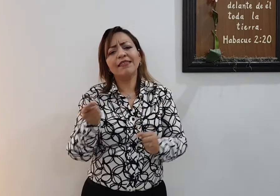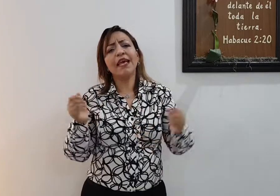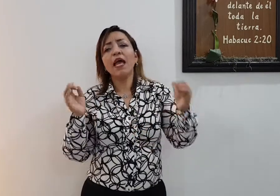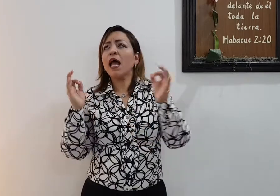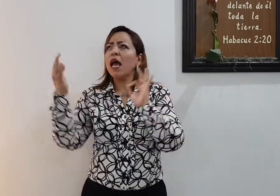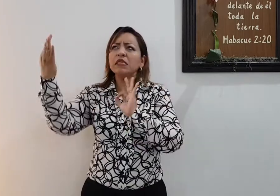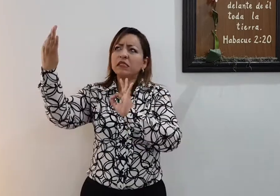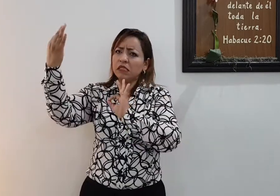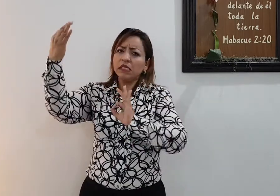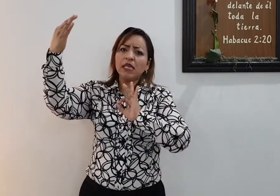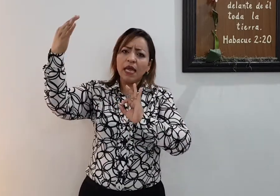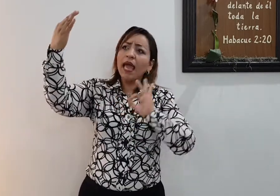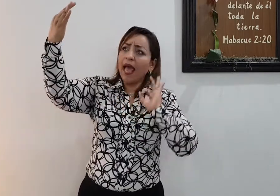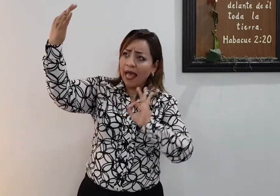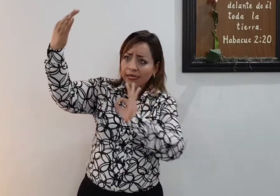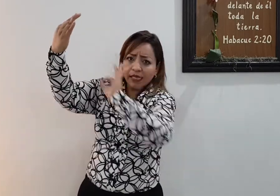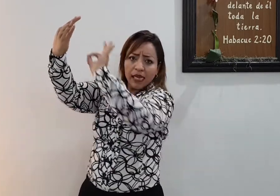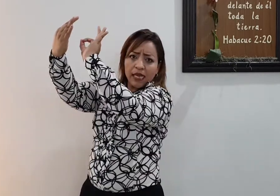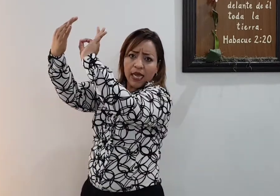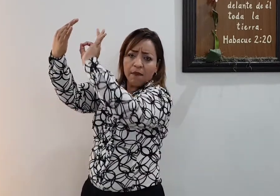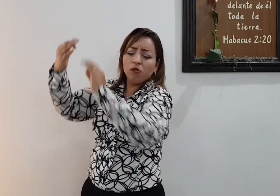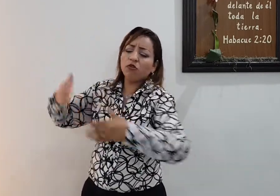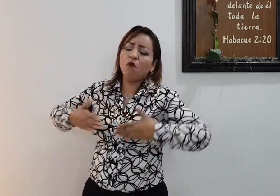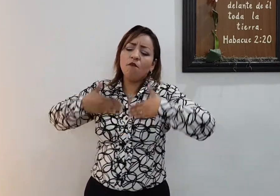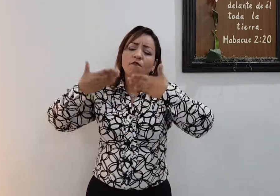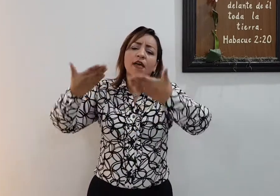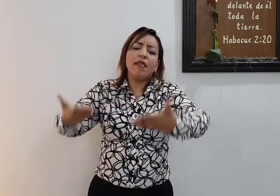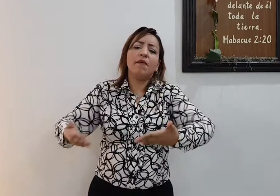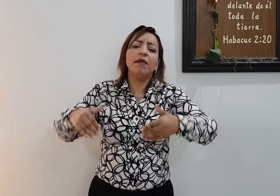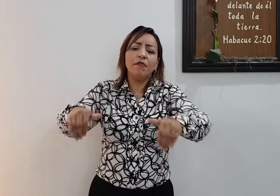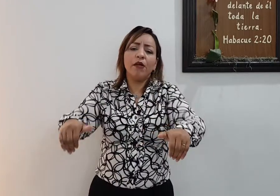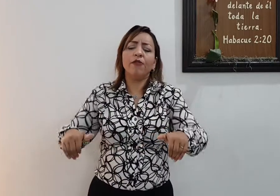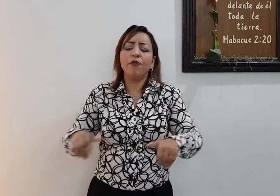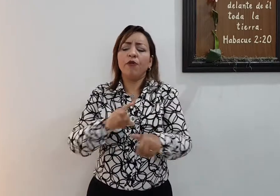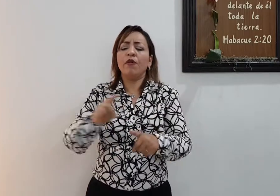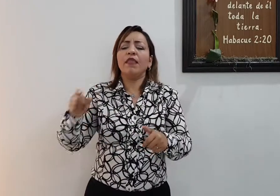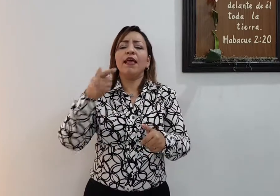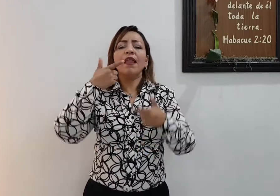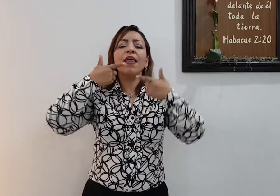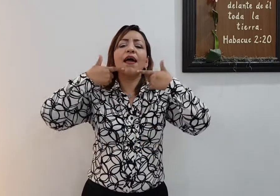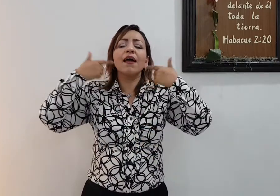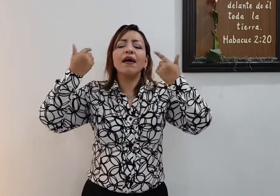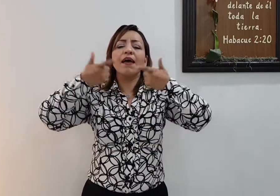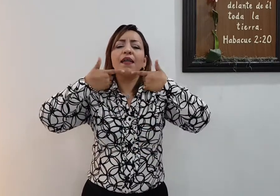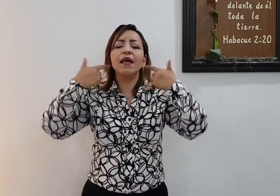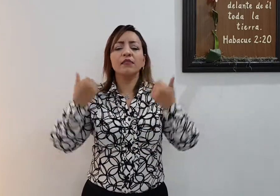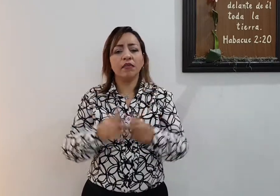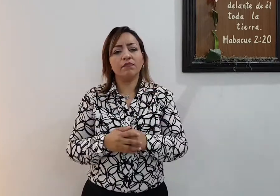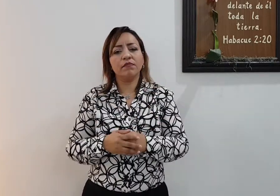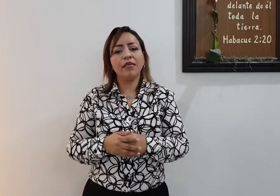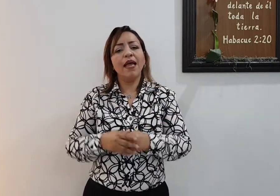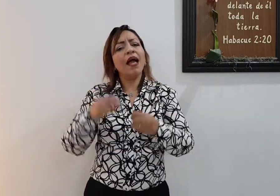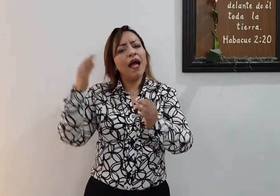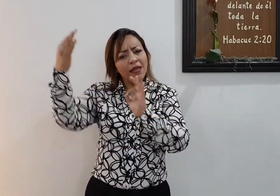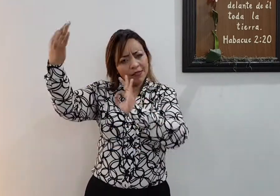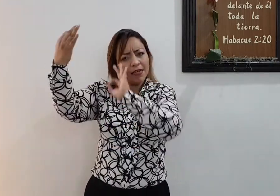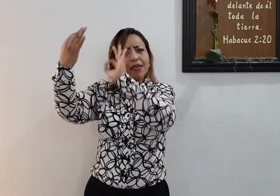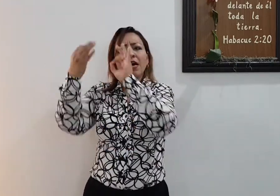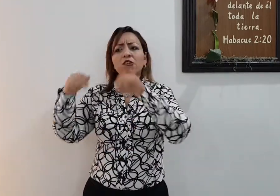para alcanzar el oportuno socorro. Orar es eso, acercarnos al trono donde vamos a hallar gracia para nuestras vidas